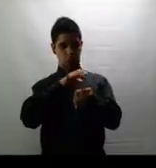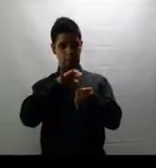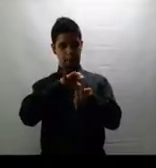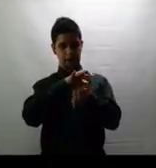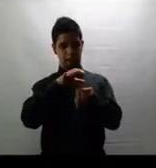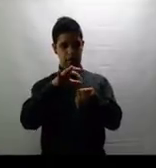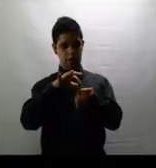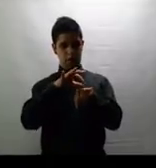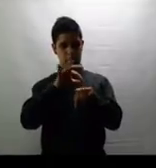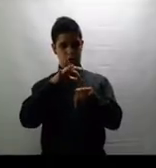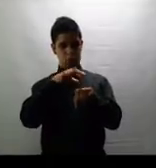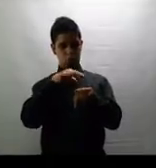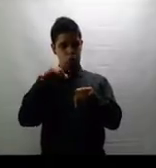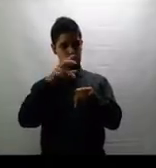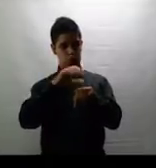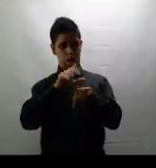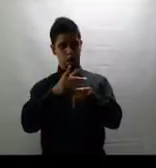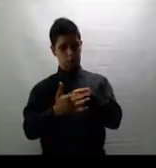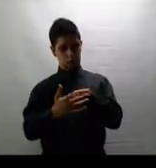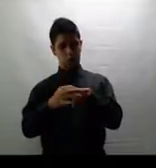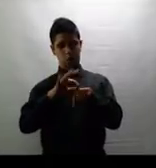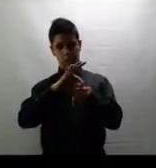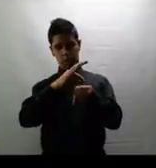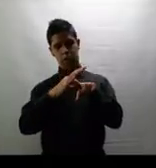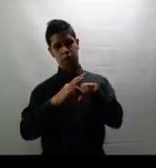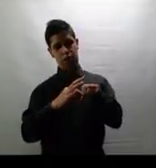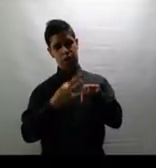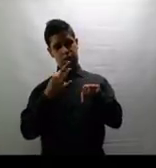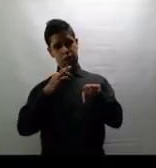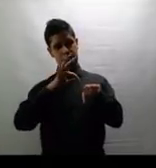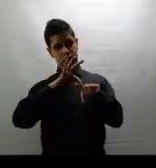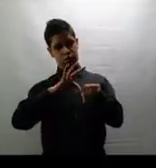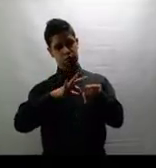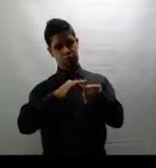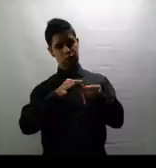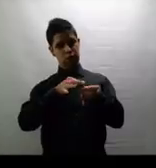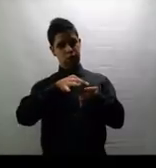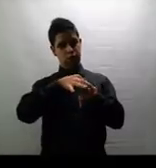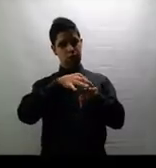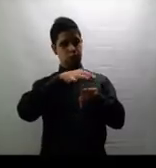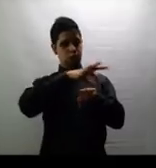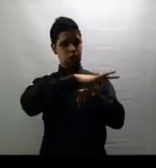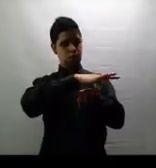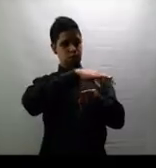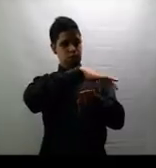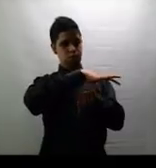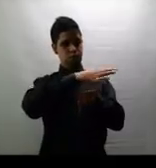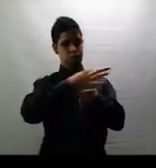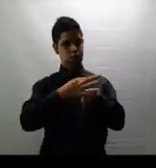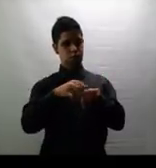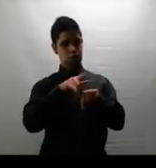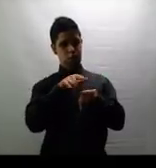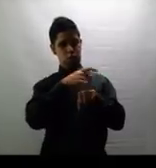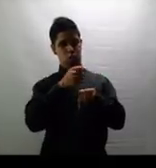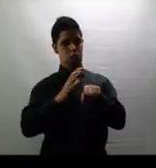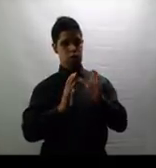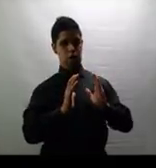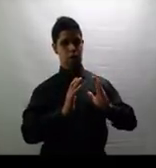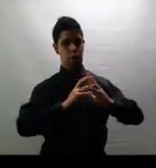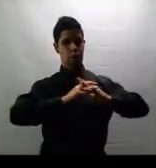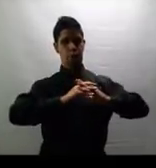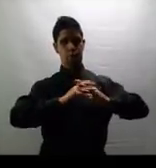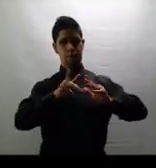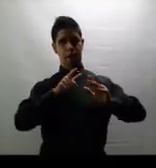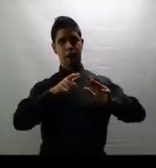rotitos los sueltas de ahí en el que te lo pasas ponía lo pasas lo amarras y entonces lo sube hasta